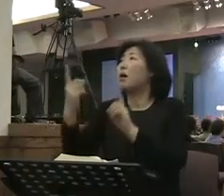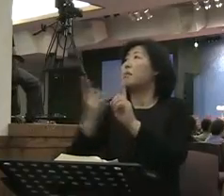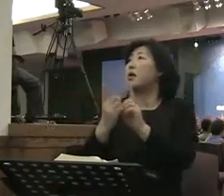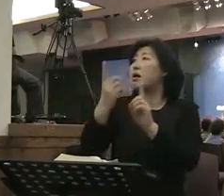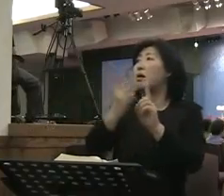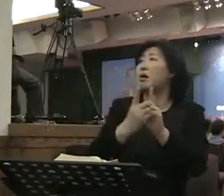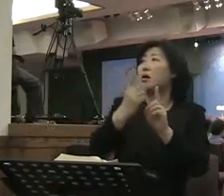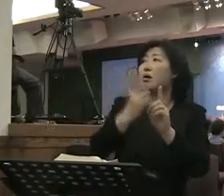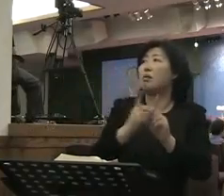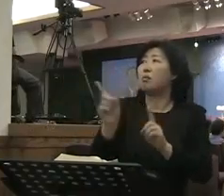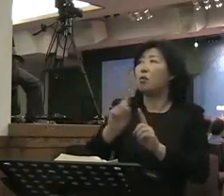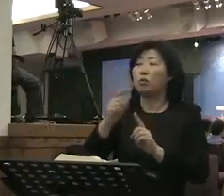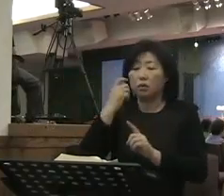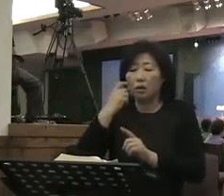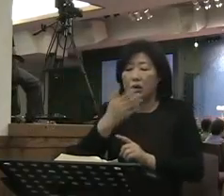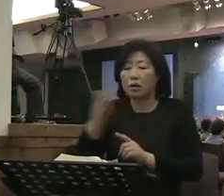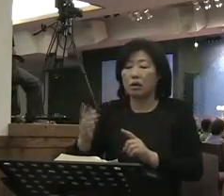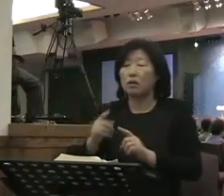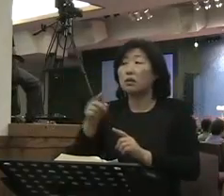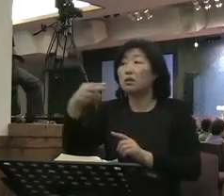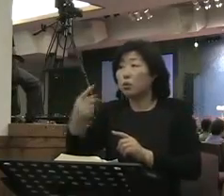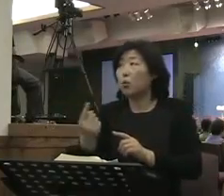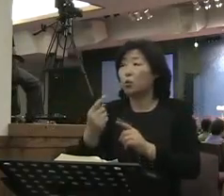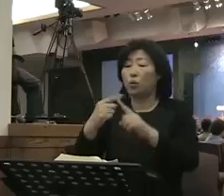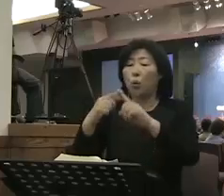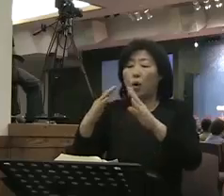무엇일까? 그것도 교회라는 것입니다.